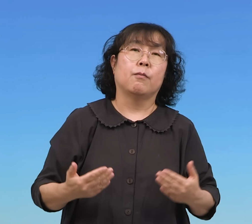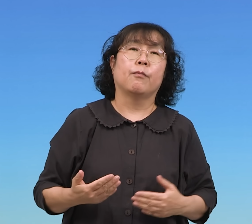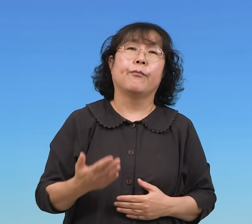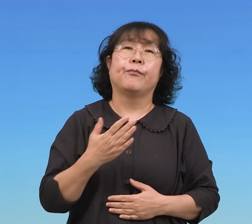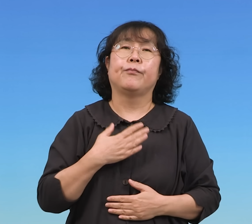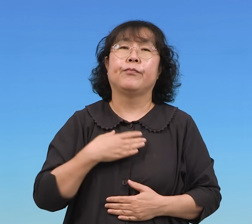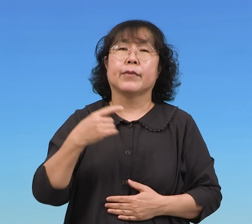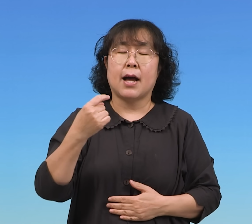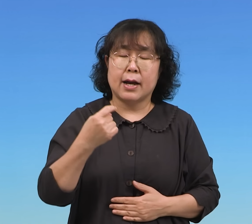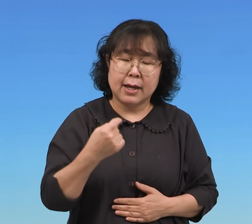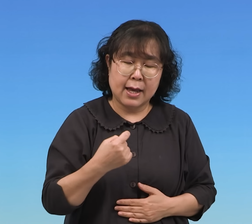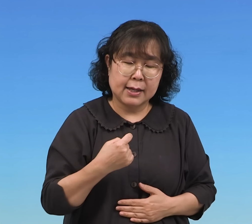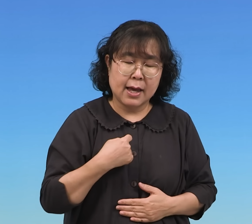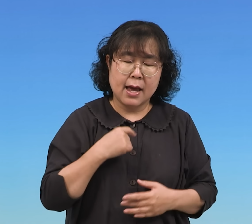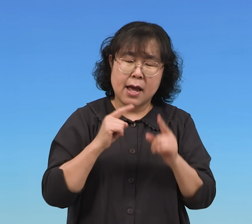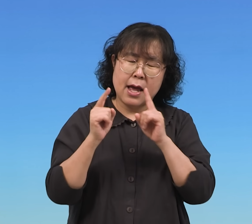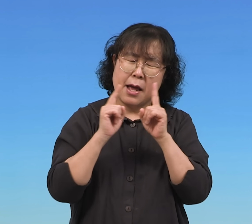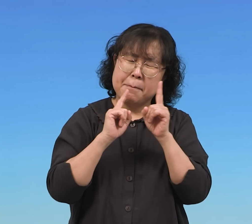나에게